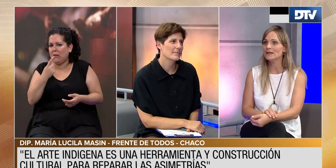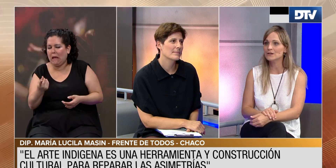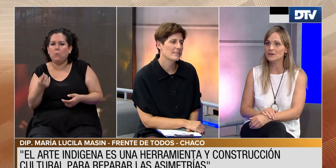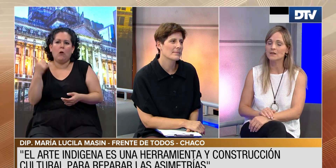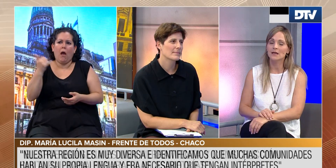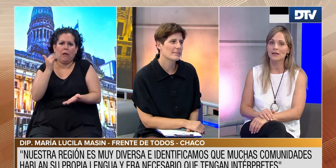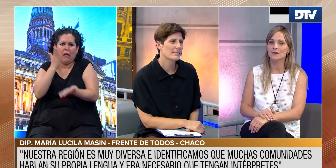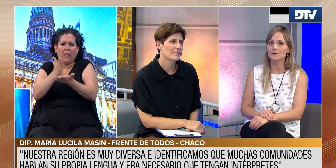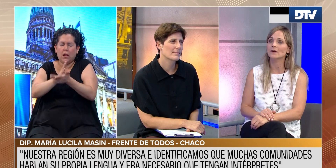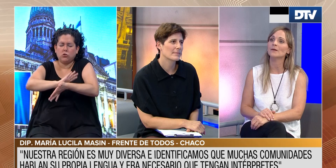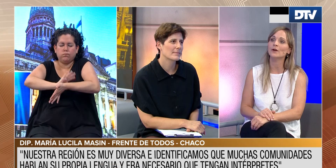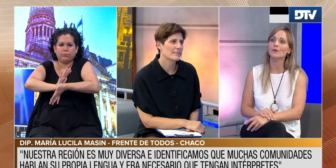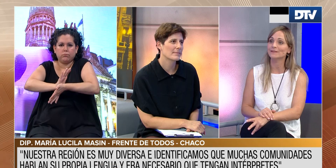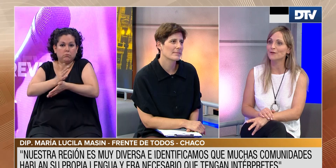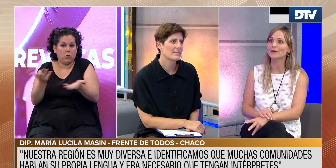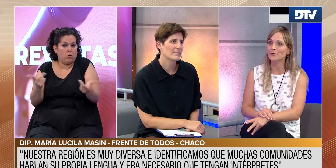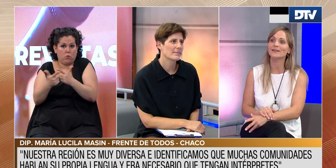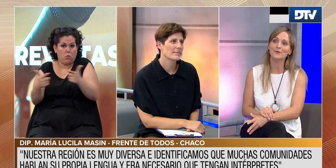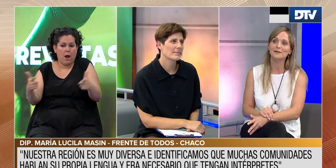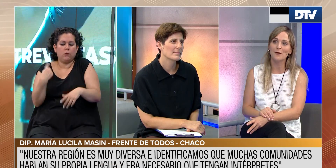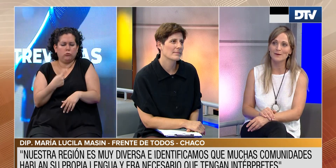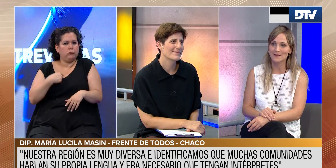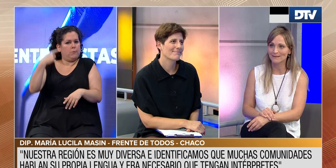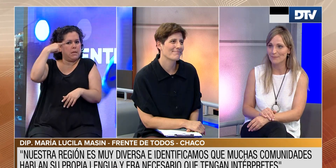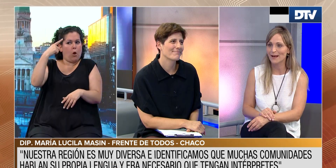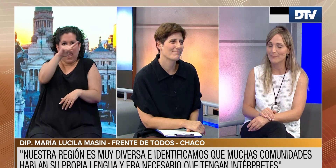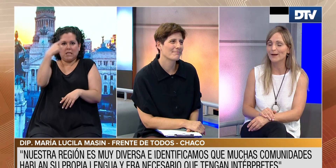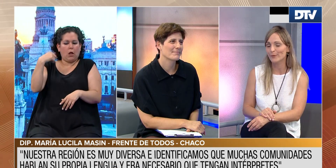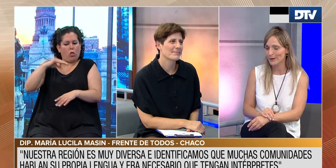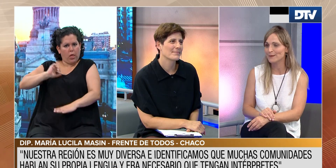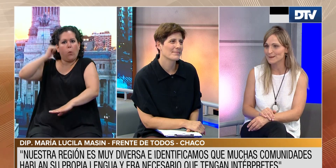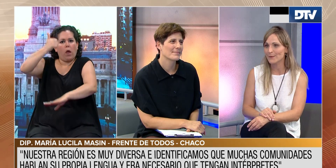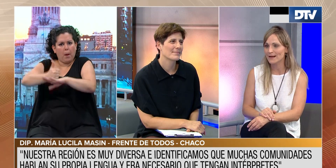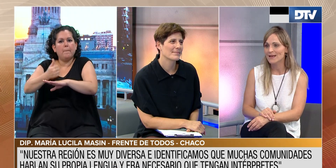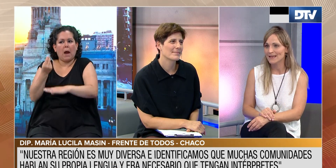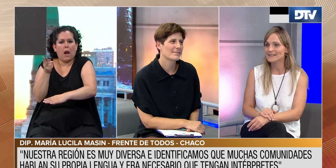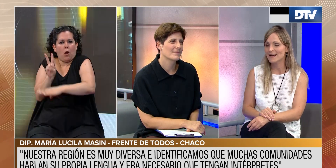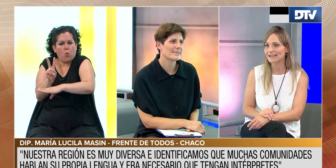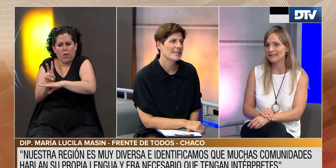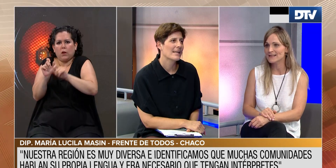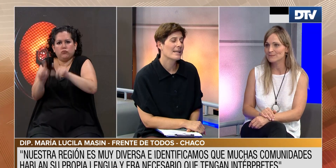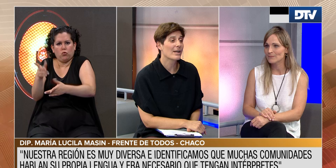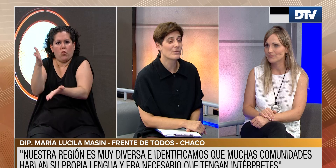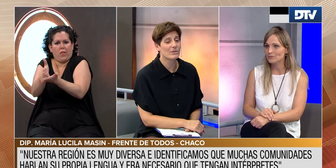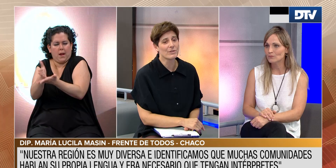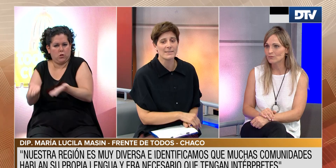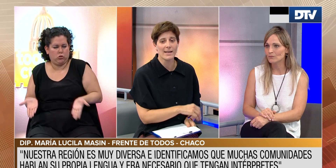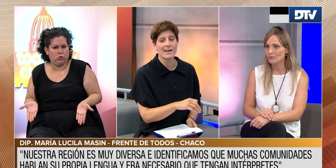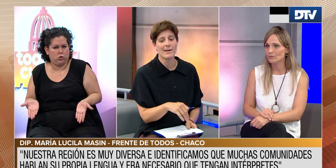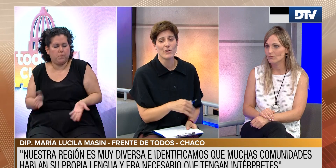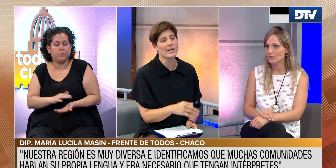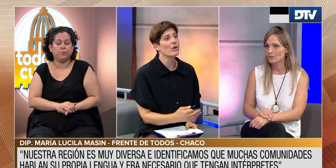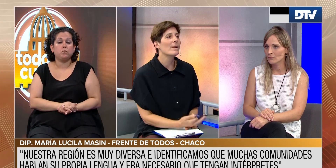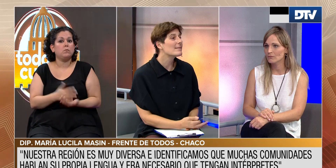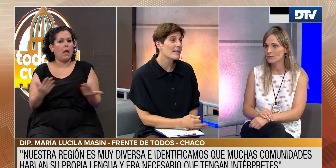aniquilación de derechos, y que nosotros creemos que como Estado tenemos que tener un Estado presente para poder preservar esas garantías. Claro, y sobre todo en